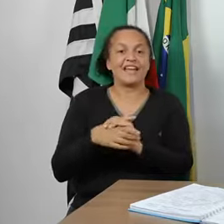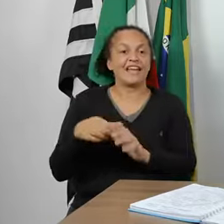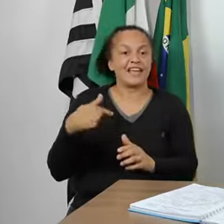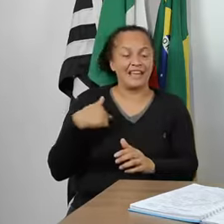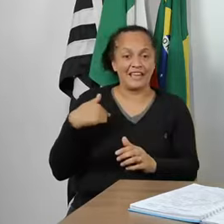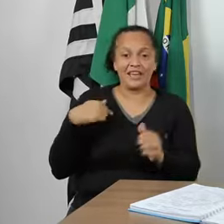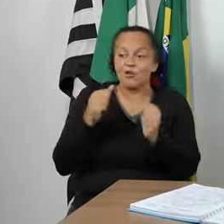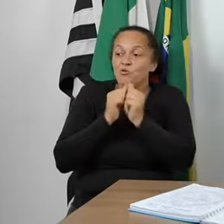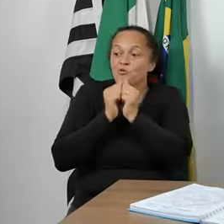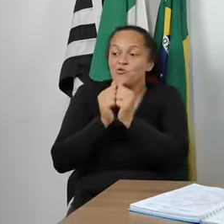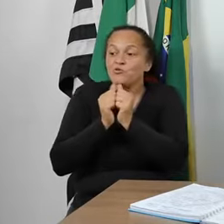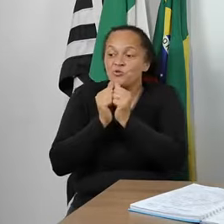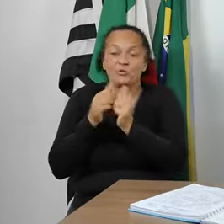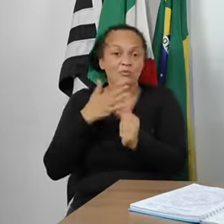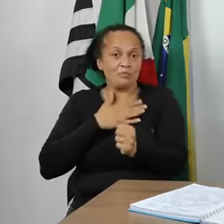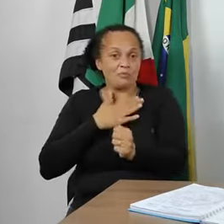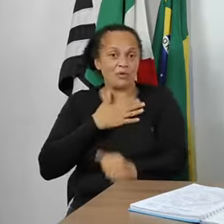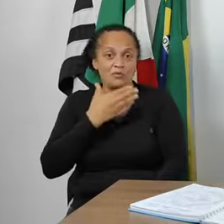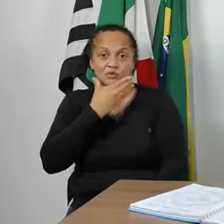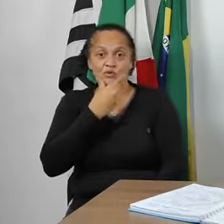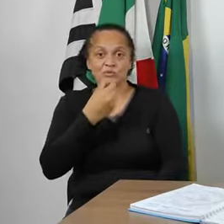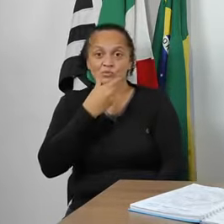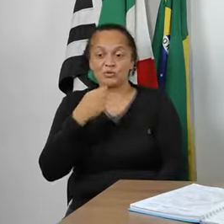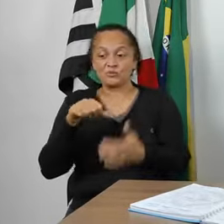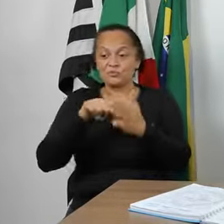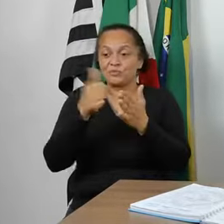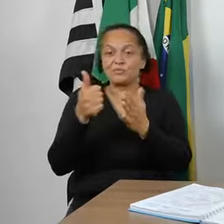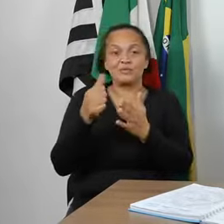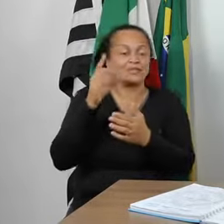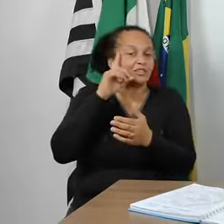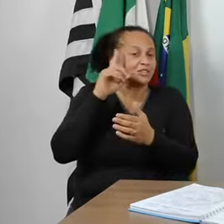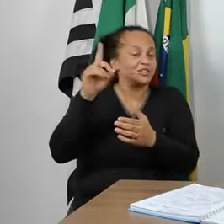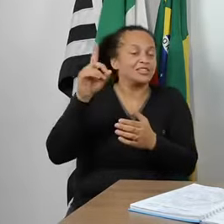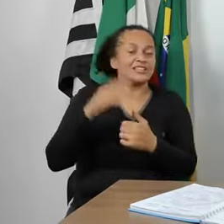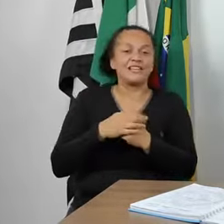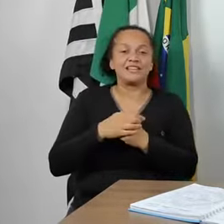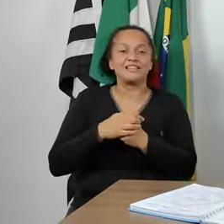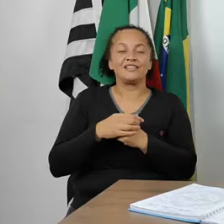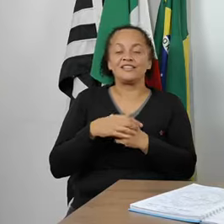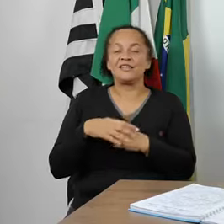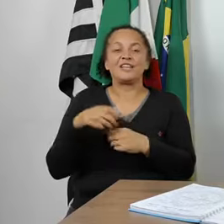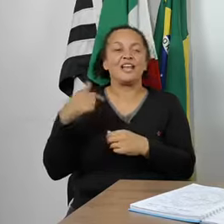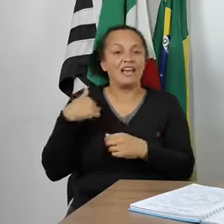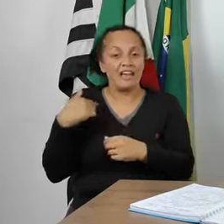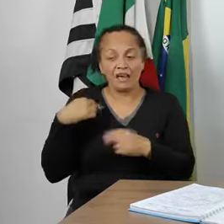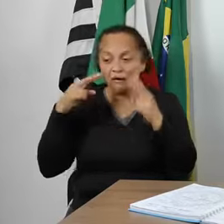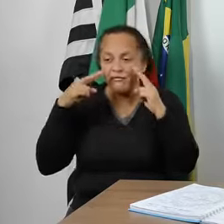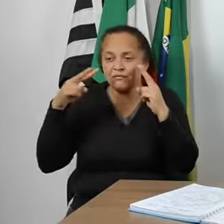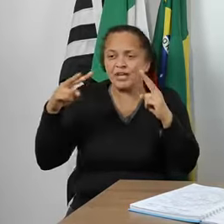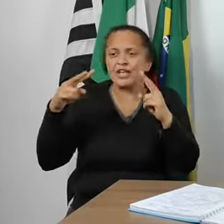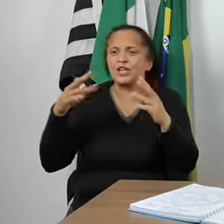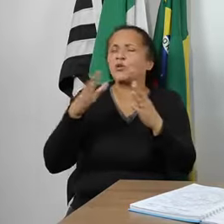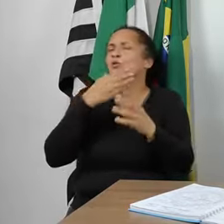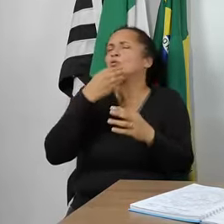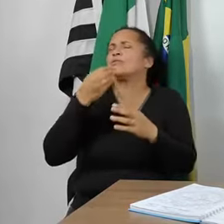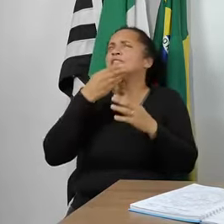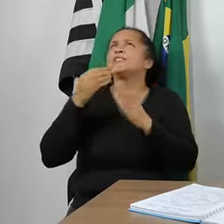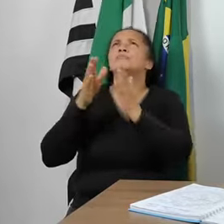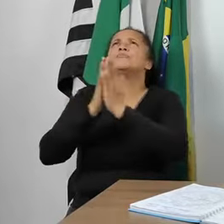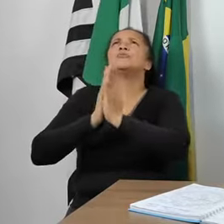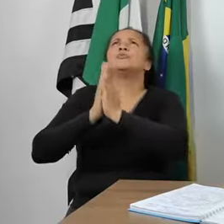esposo no primeiro dia e eu estava ouvindo aqueles irmãos orando,